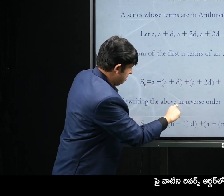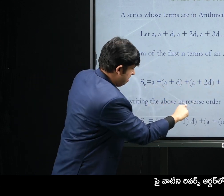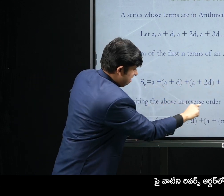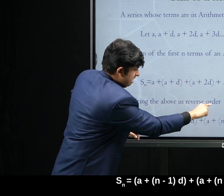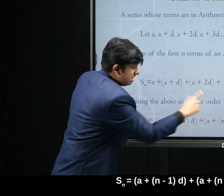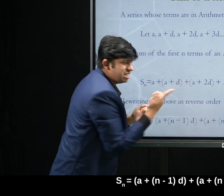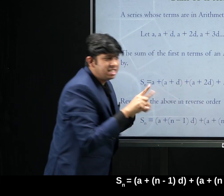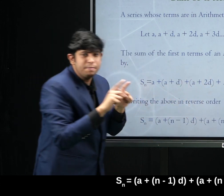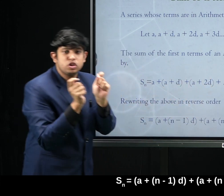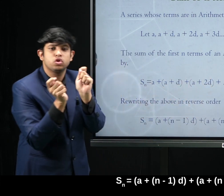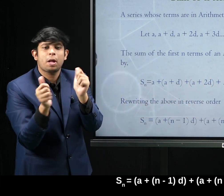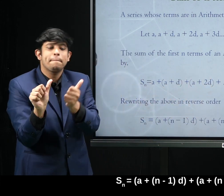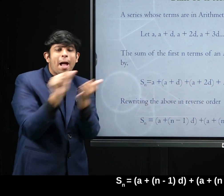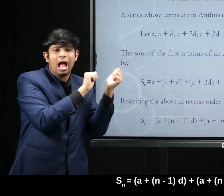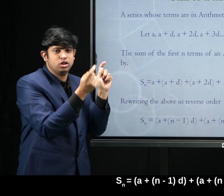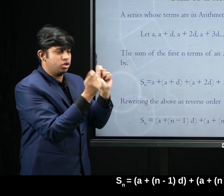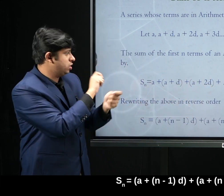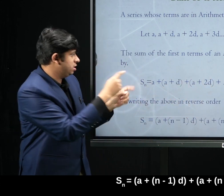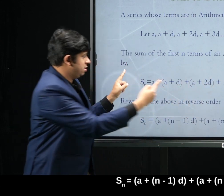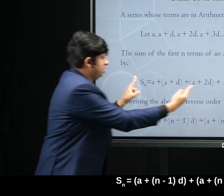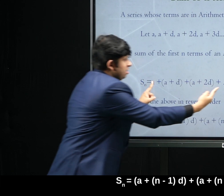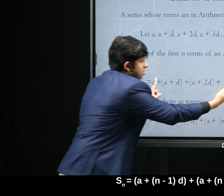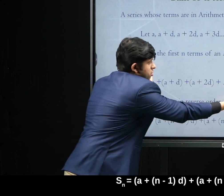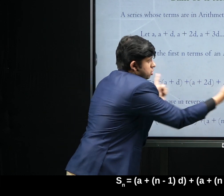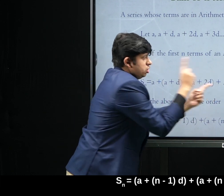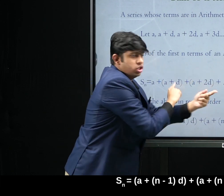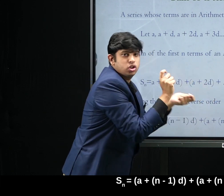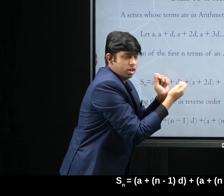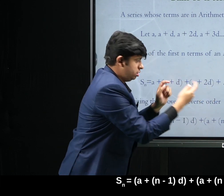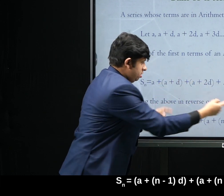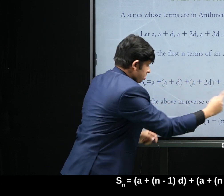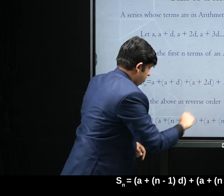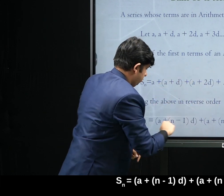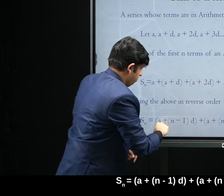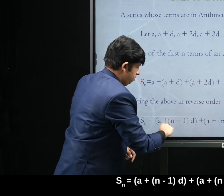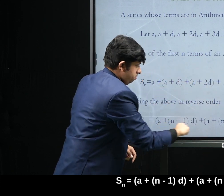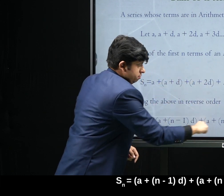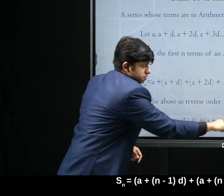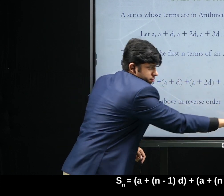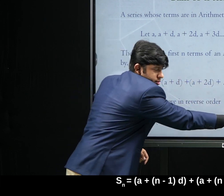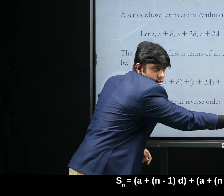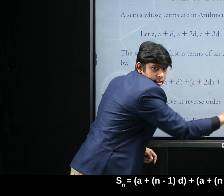వ్రాయడం. Sn A ప్లస్ n-1 ఇంటూ D ప్లస్ A